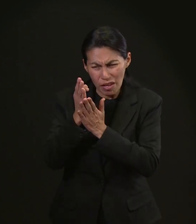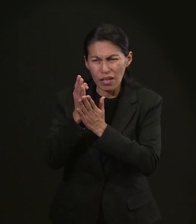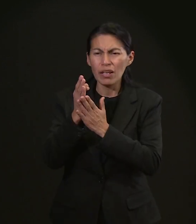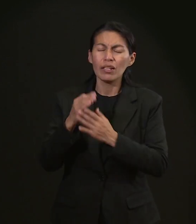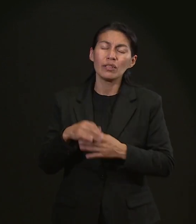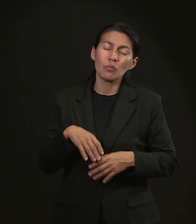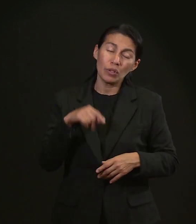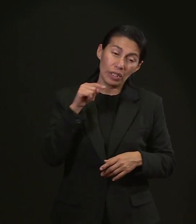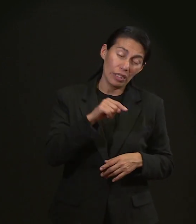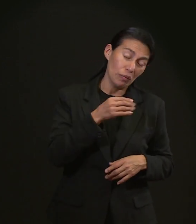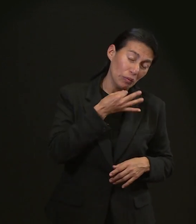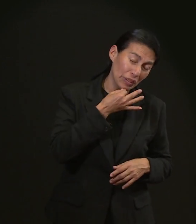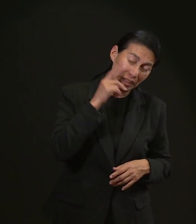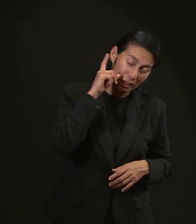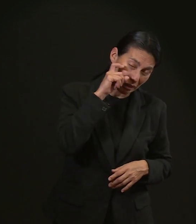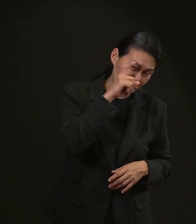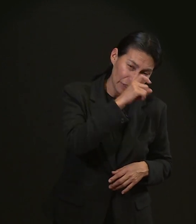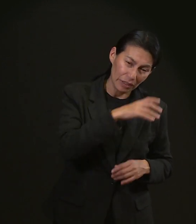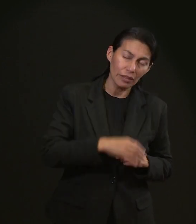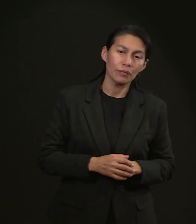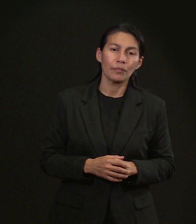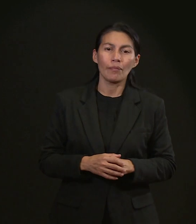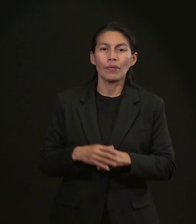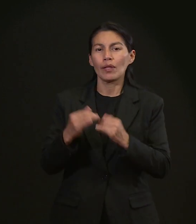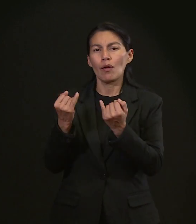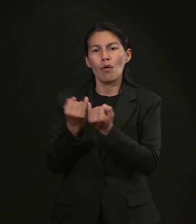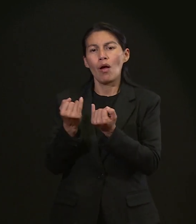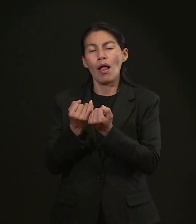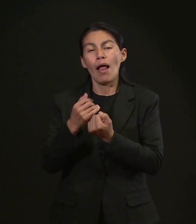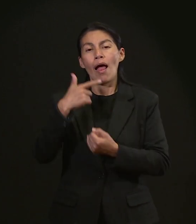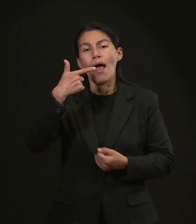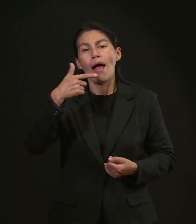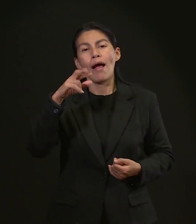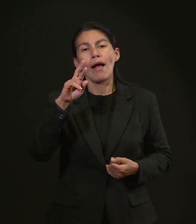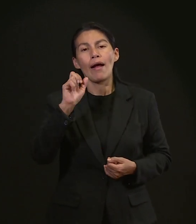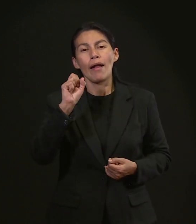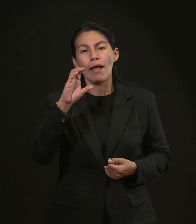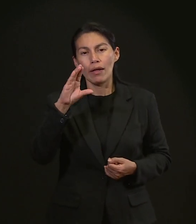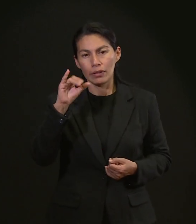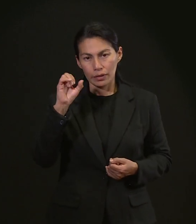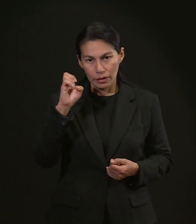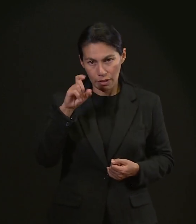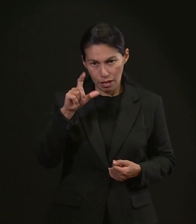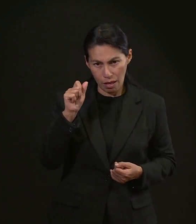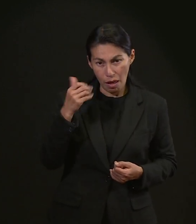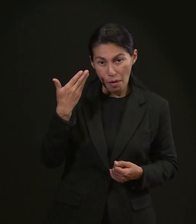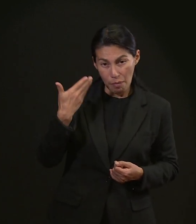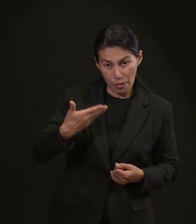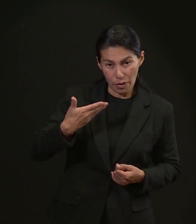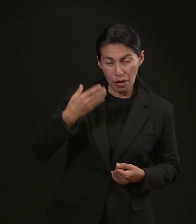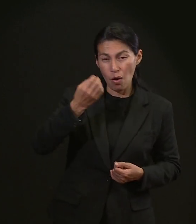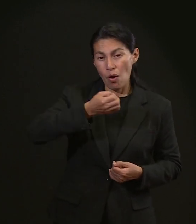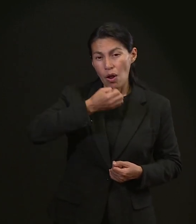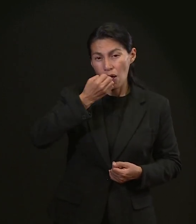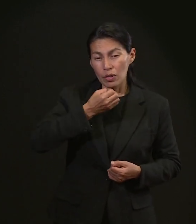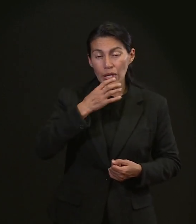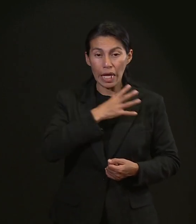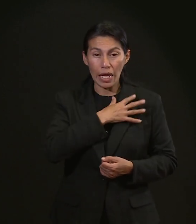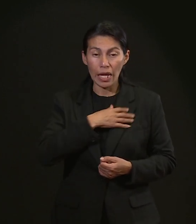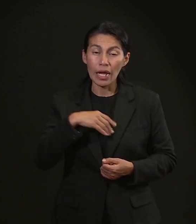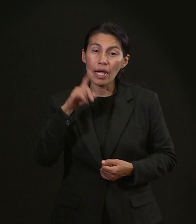tan difícil que está viviendo ese país también graciela nos ha pedido que oremos por su hija paola